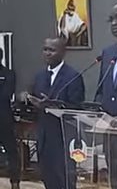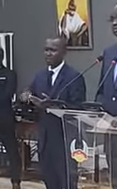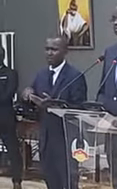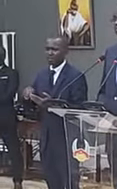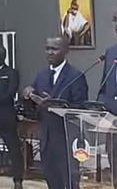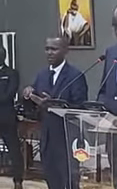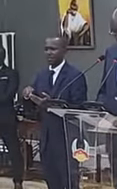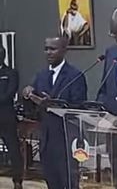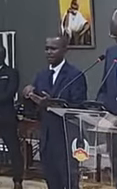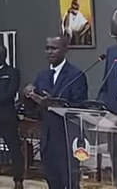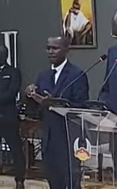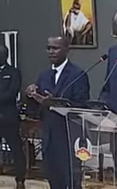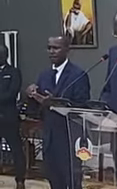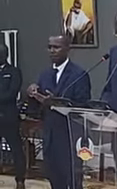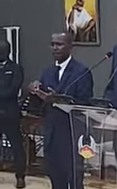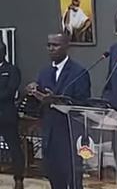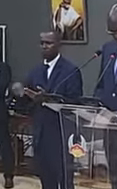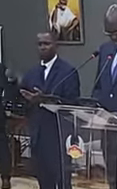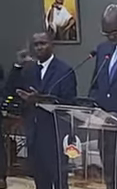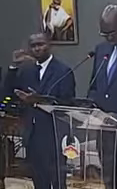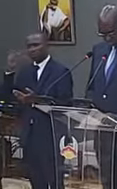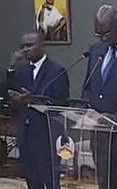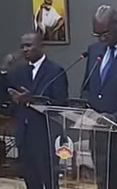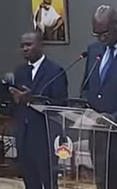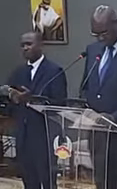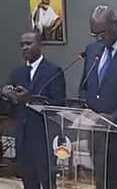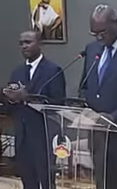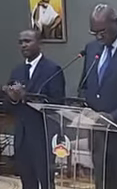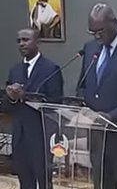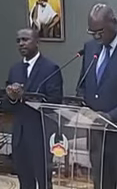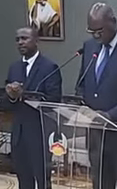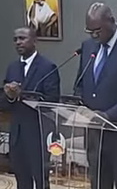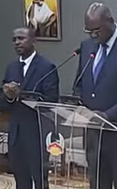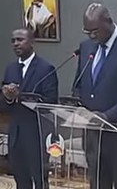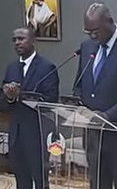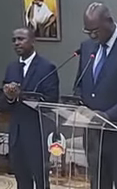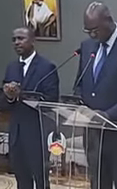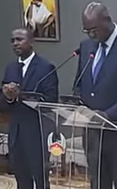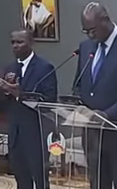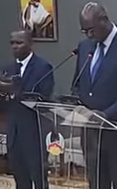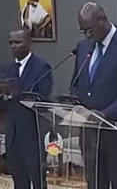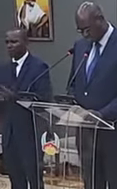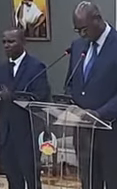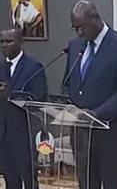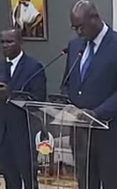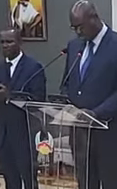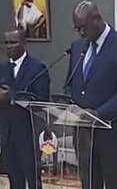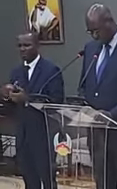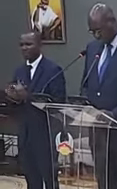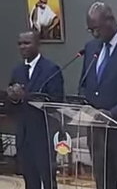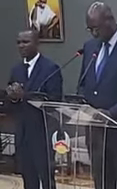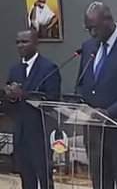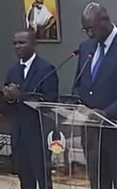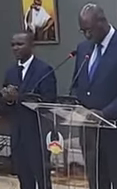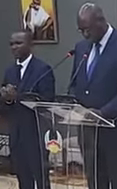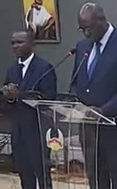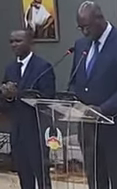na satisfação do bem-estar da sua população. O desafio que nos espera são